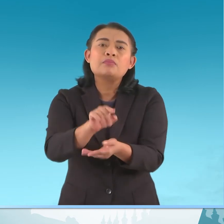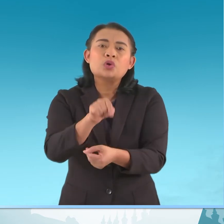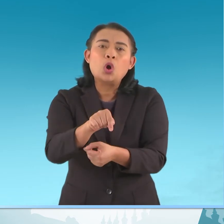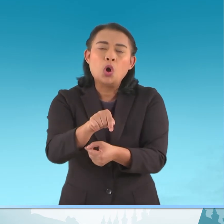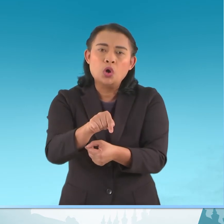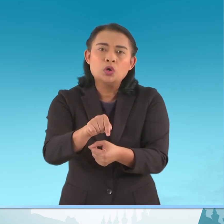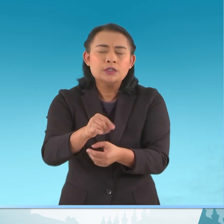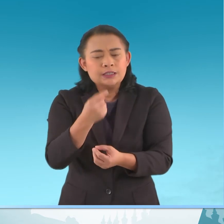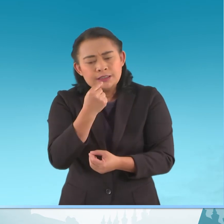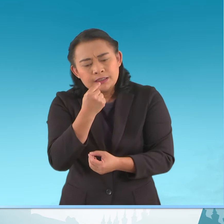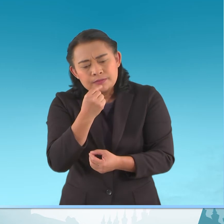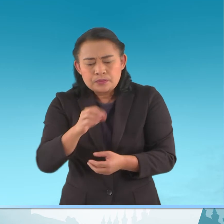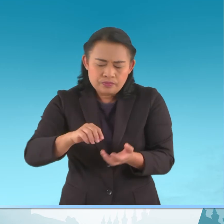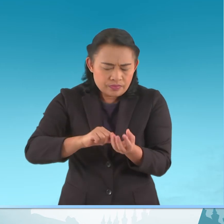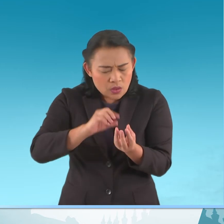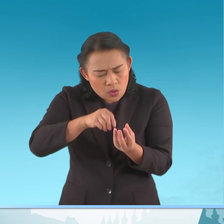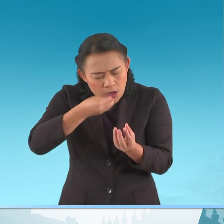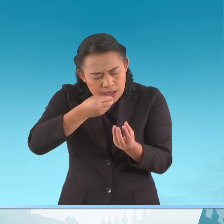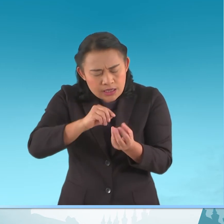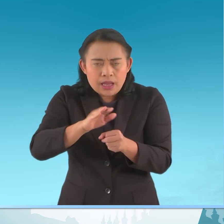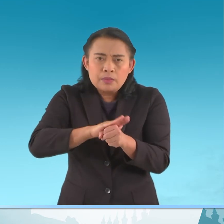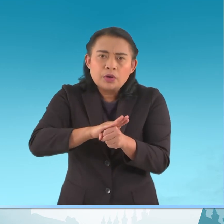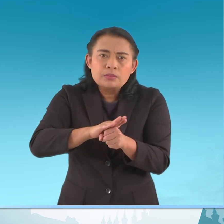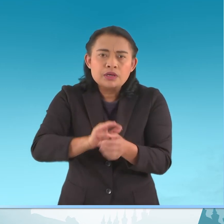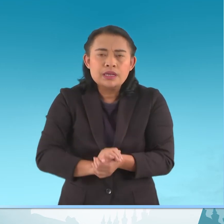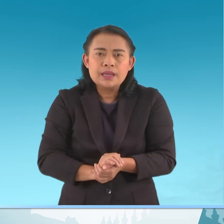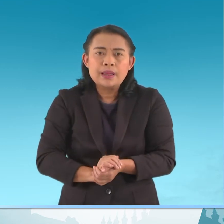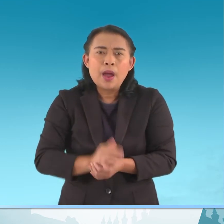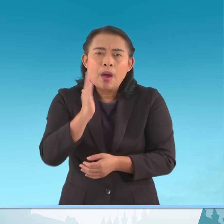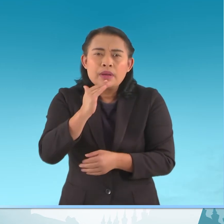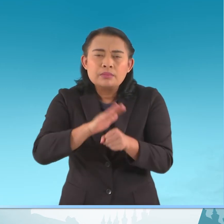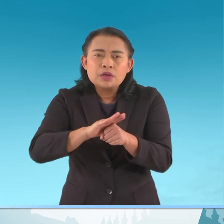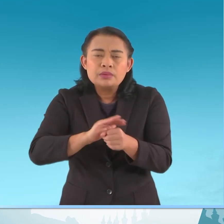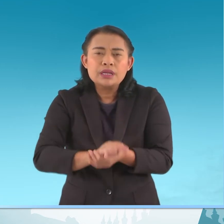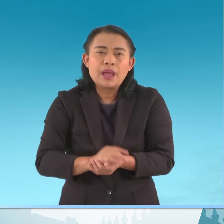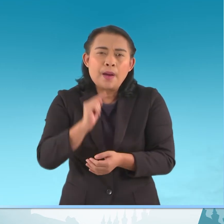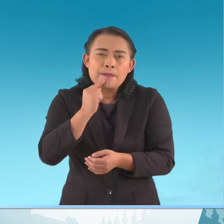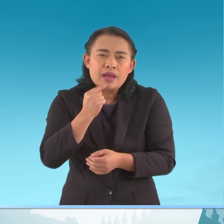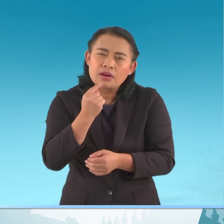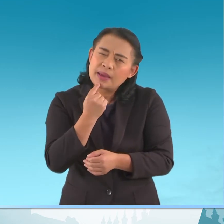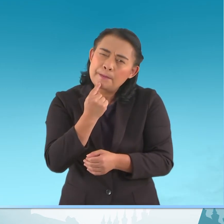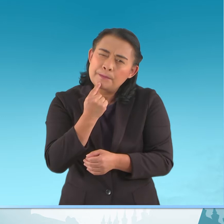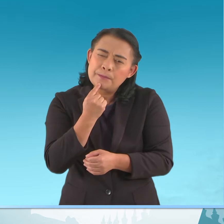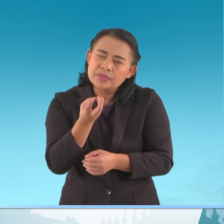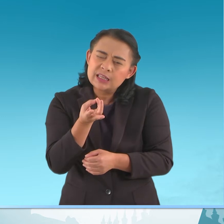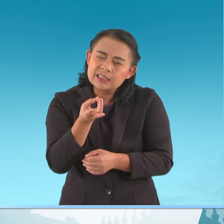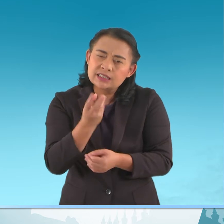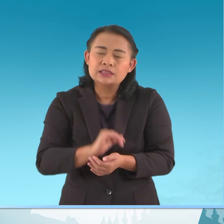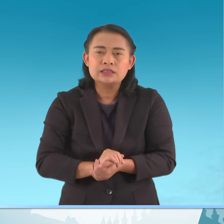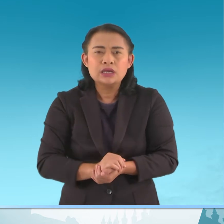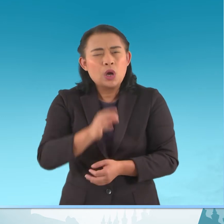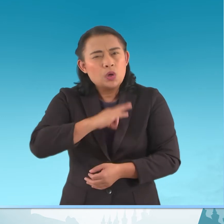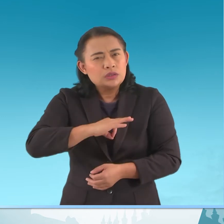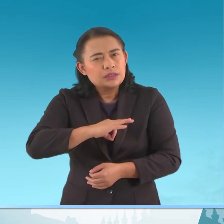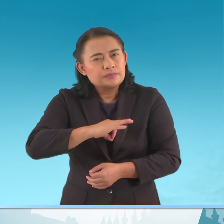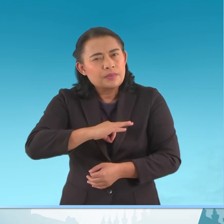กลมกล่อมนะอยู่คือไม่ได้เผ็ดจนเกินไปนี่เผ็ดผสมเปรี้ยวแล้วก็เค็มนิดๆผมกินไปผมจะรู้สึกได้รถของ